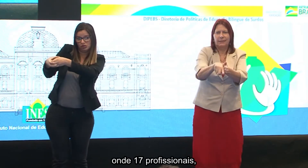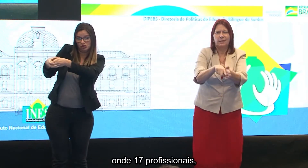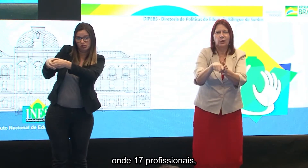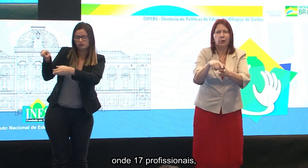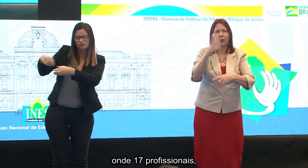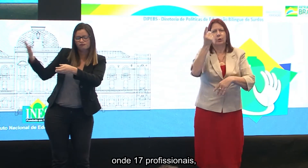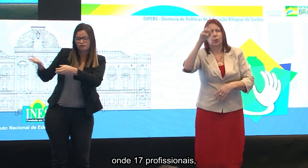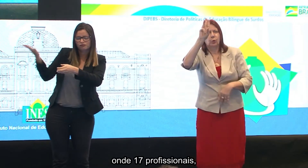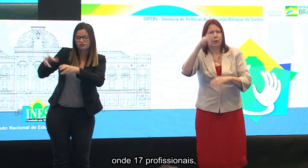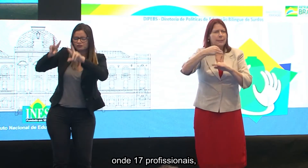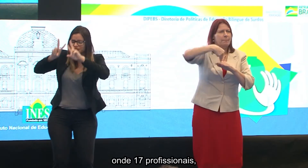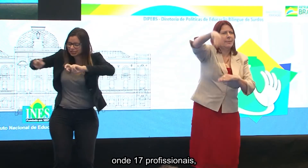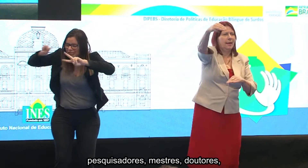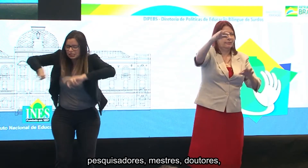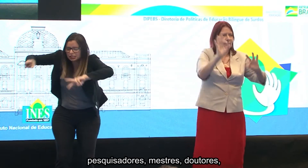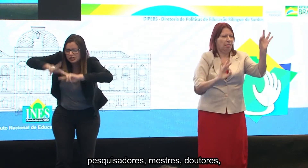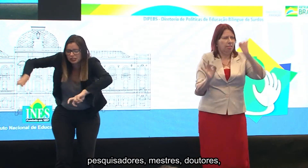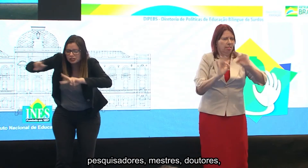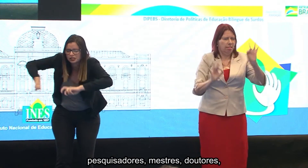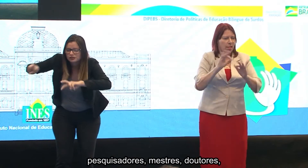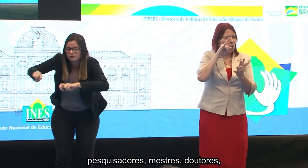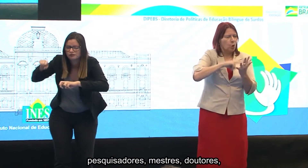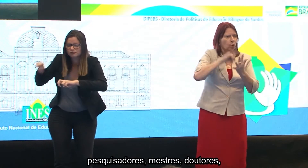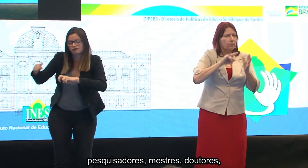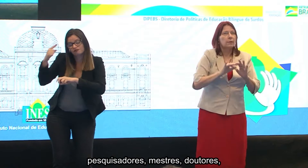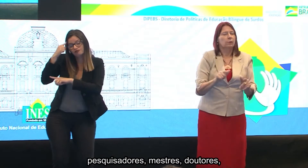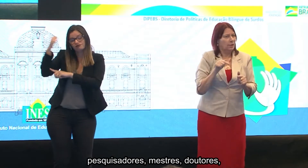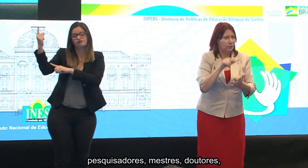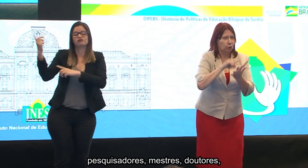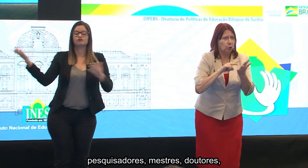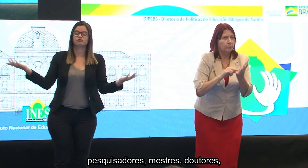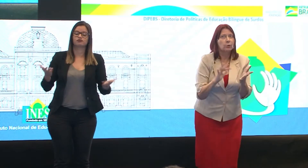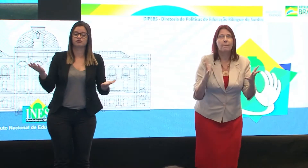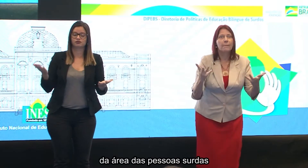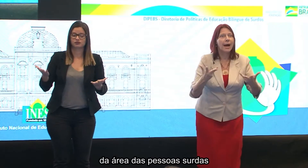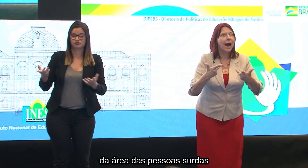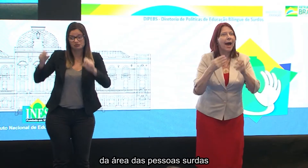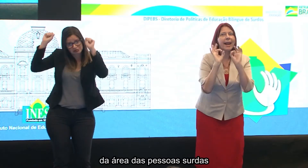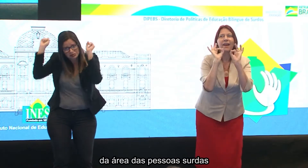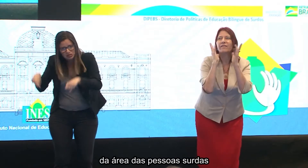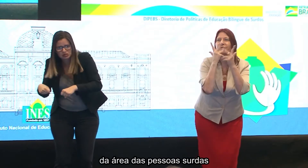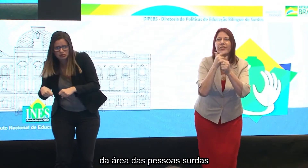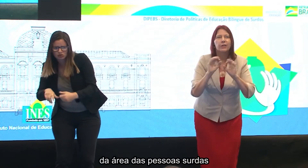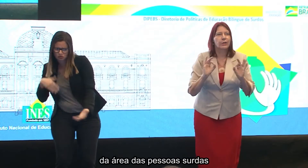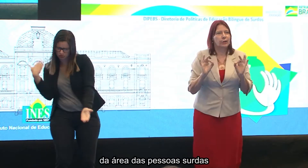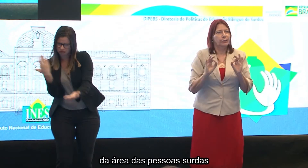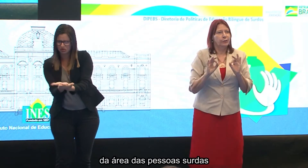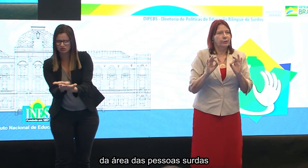17 profissionais e pesquisadores, mestres, doutores da área das pessoas surdas